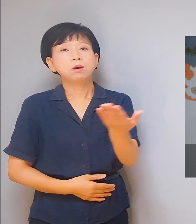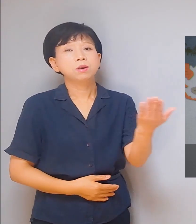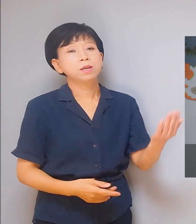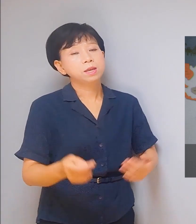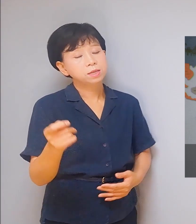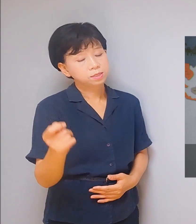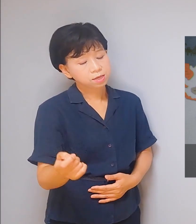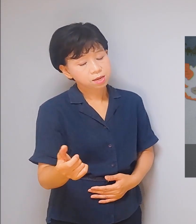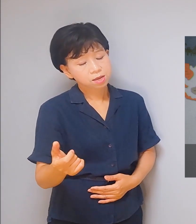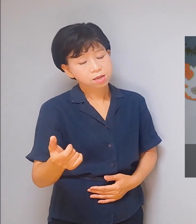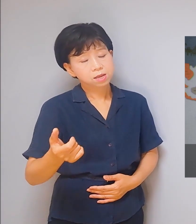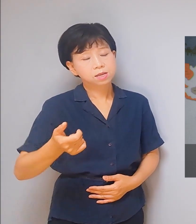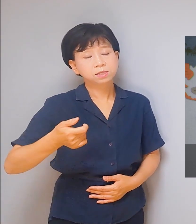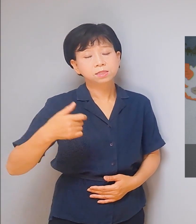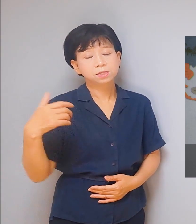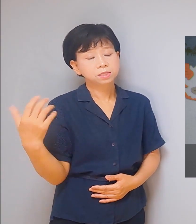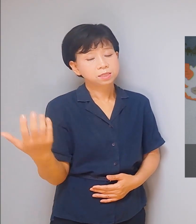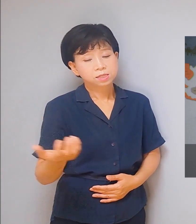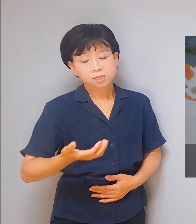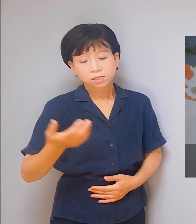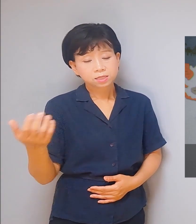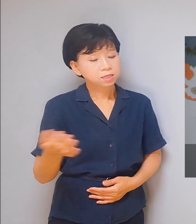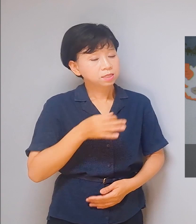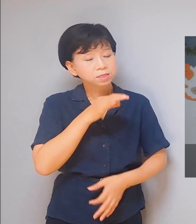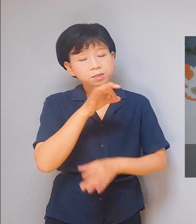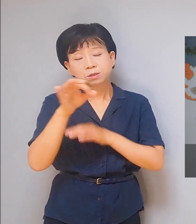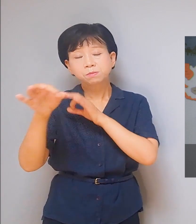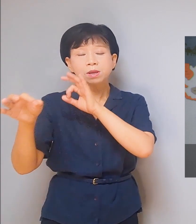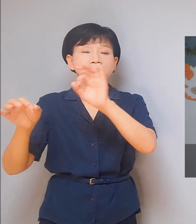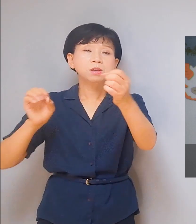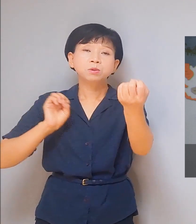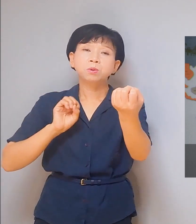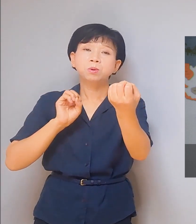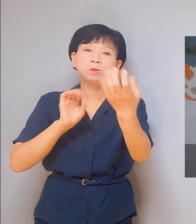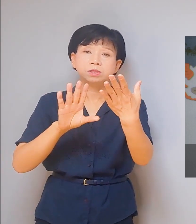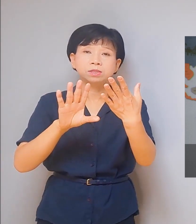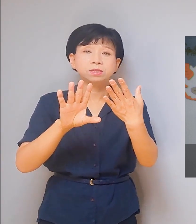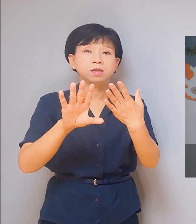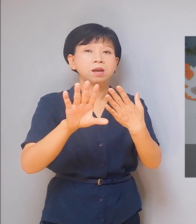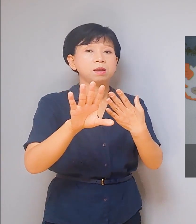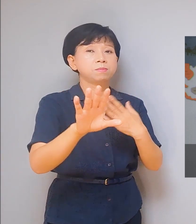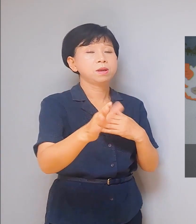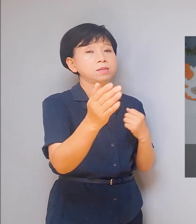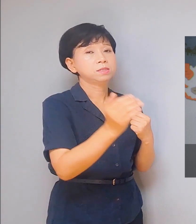비춰주시고 너의 작은 신음에도